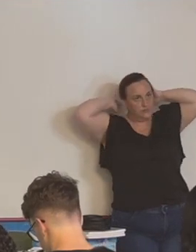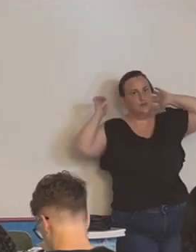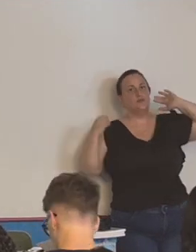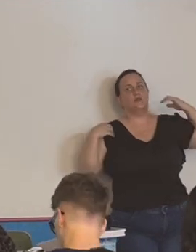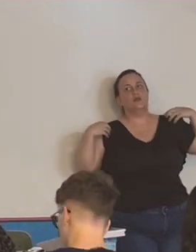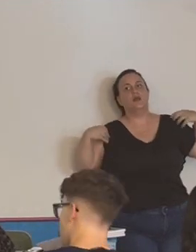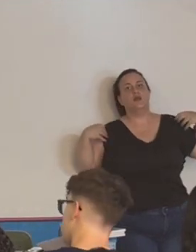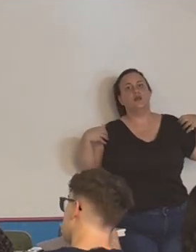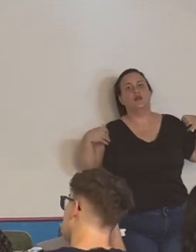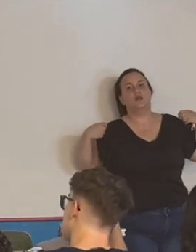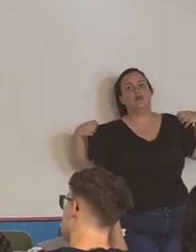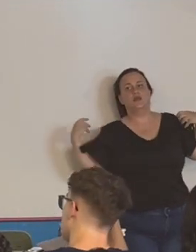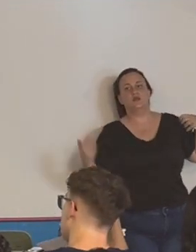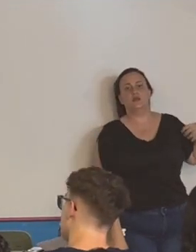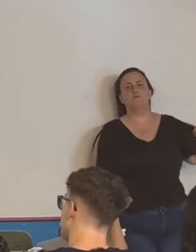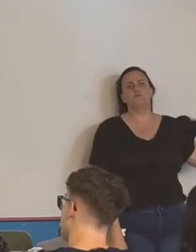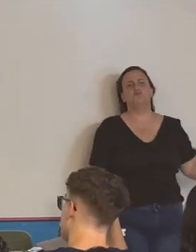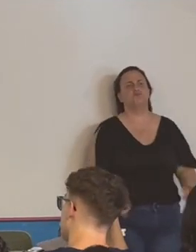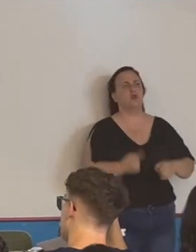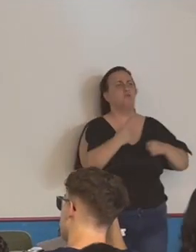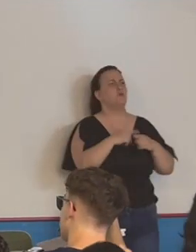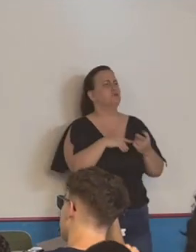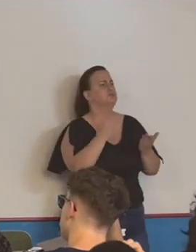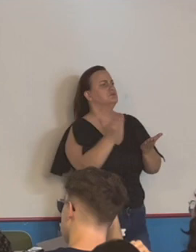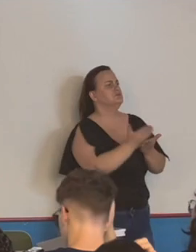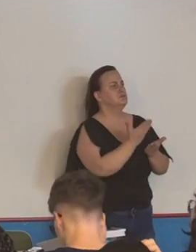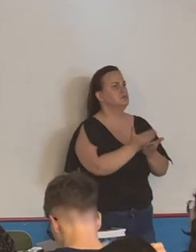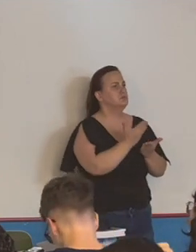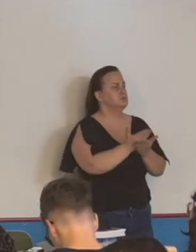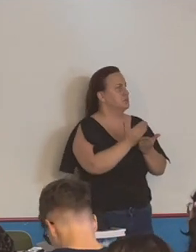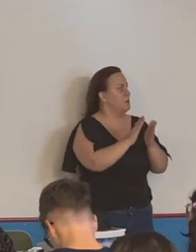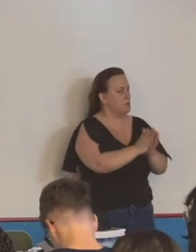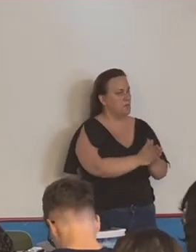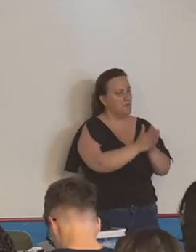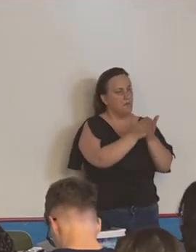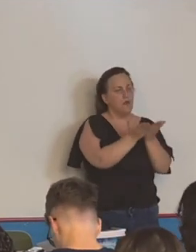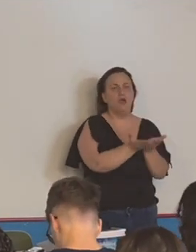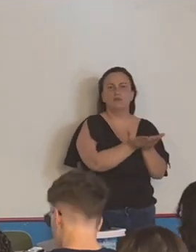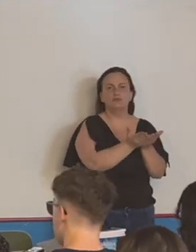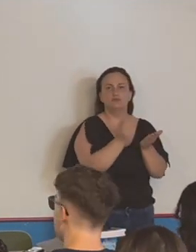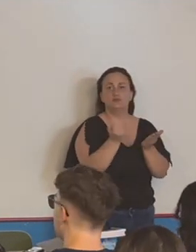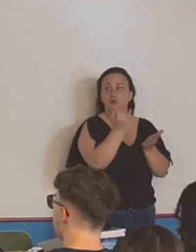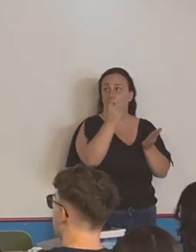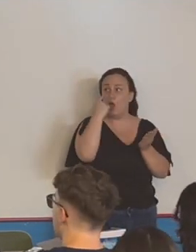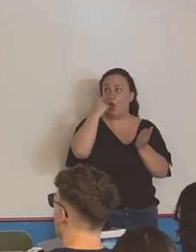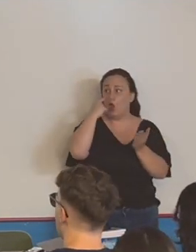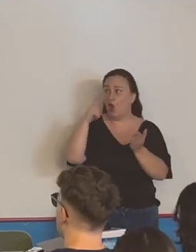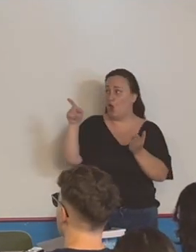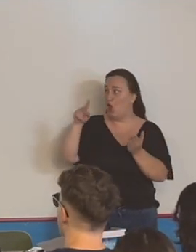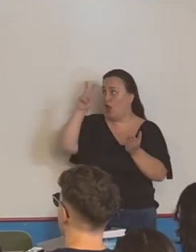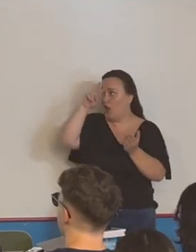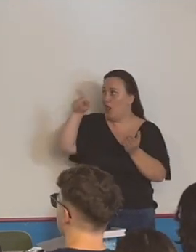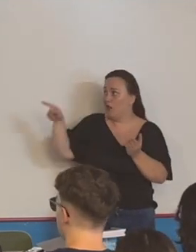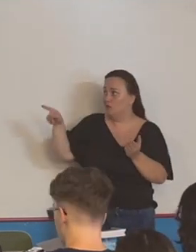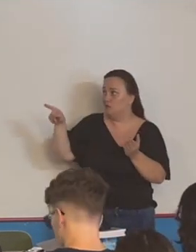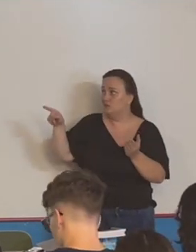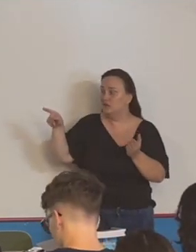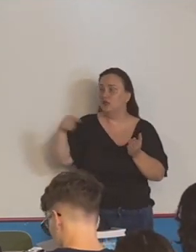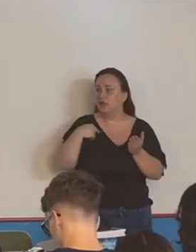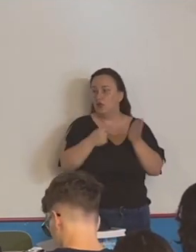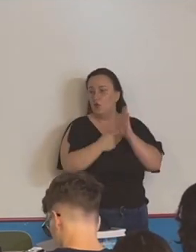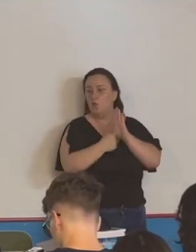livro? Porque justamente essa máquina aqui, que tá no meio, que é aquela que eu mostrei que ela rotacionava,